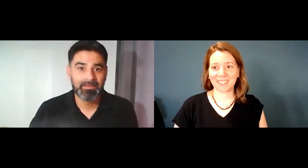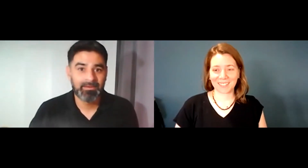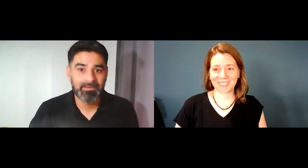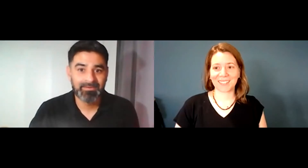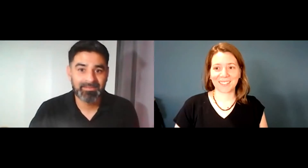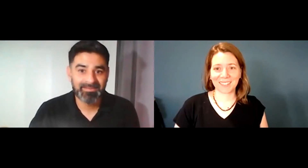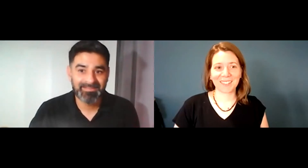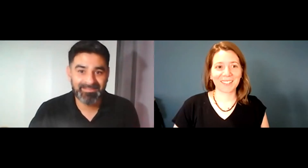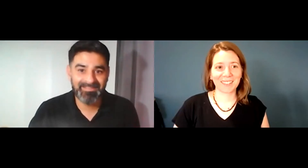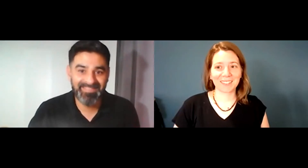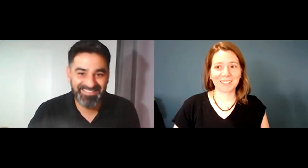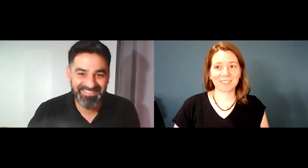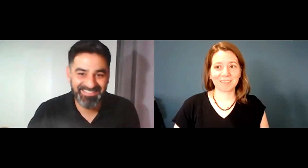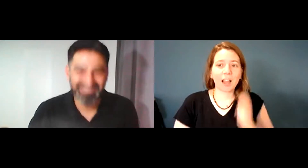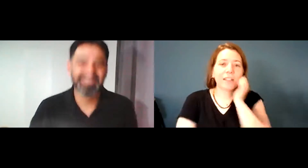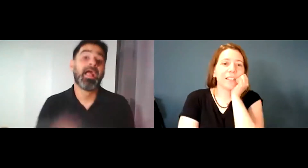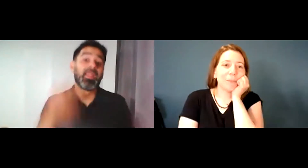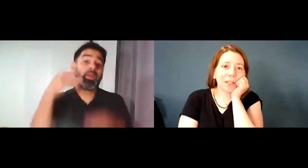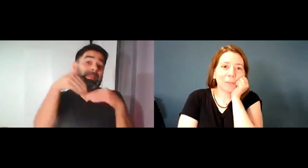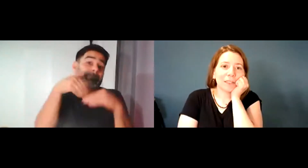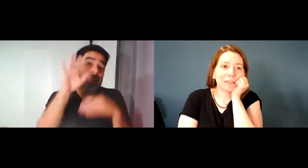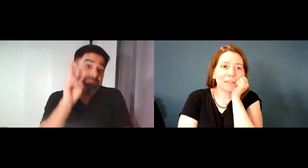Anaí. Acá. Así para mí.